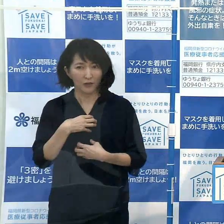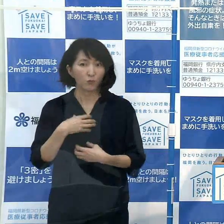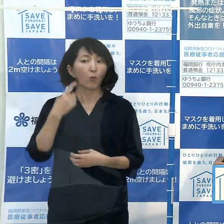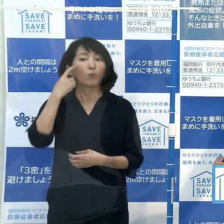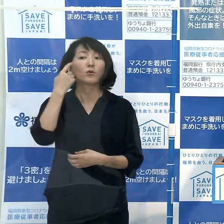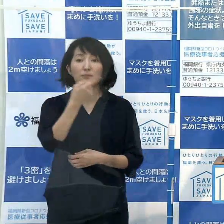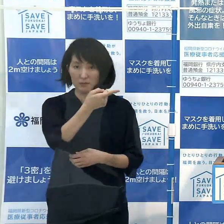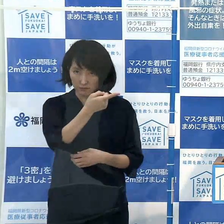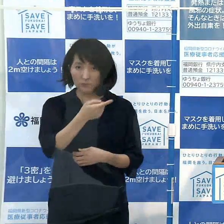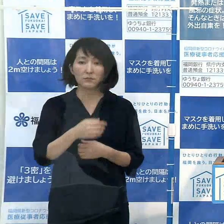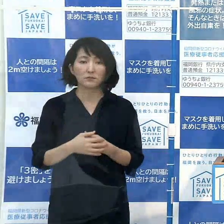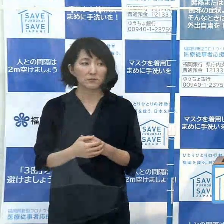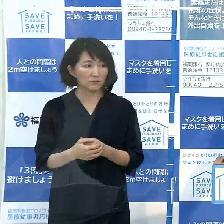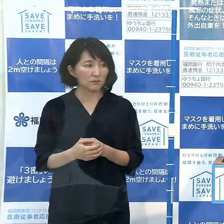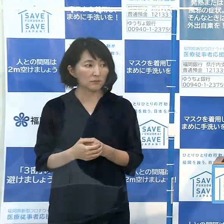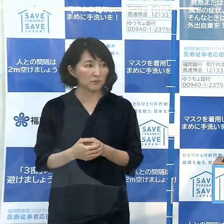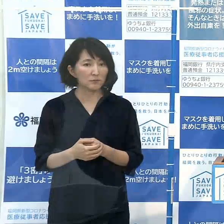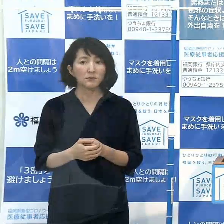非常に